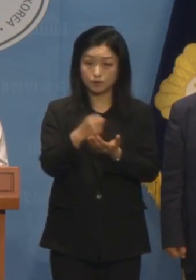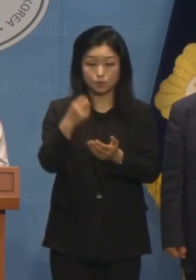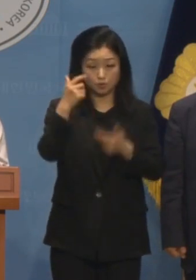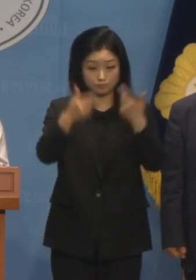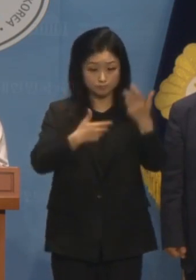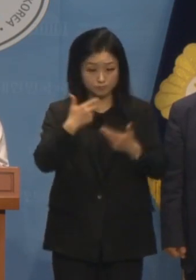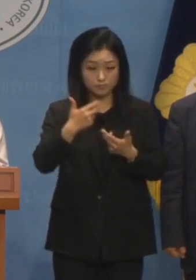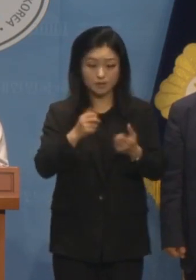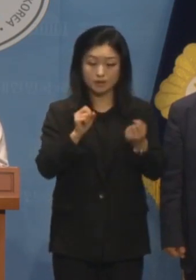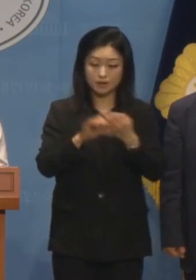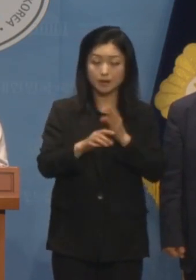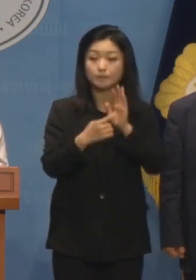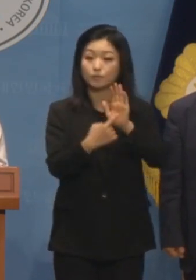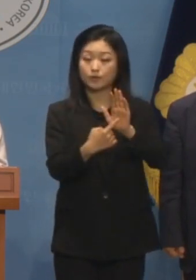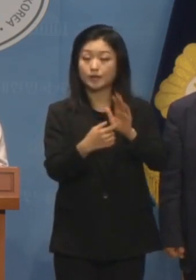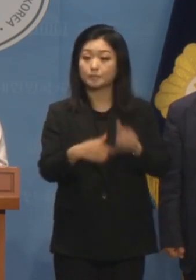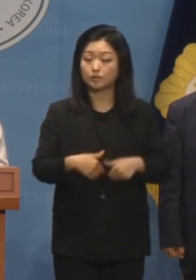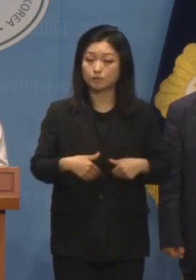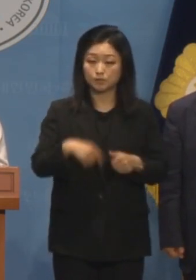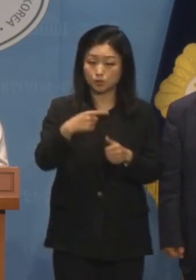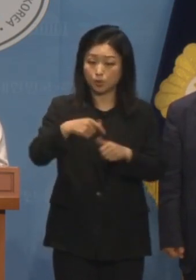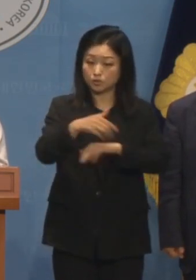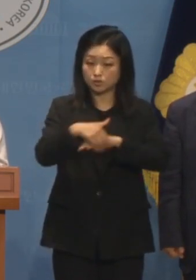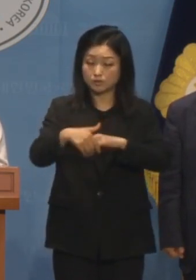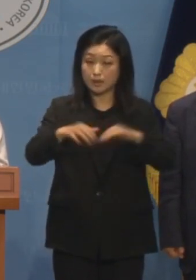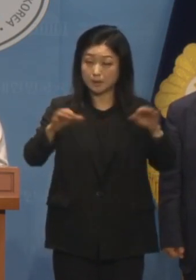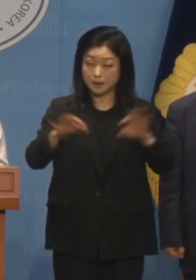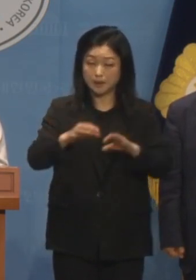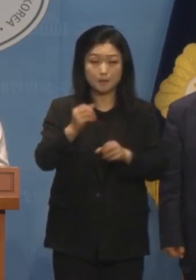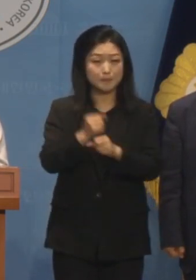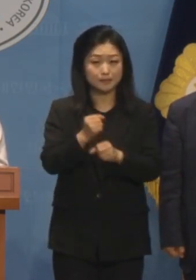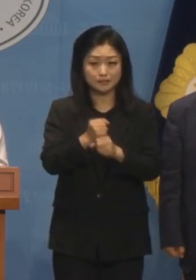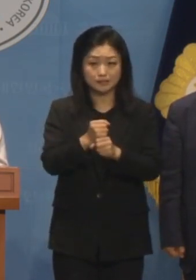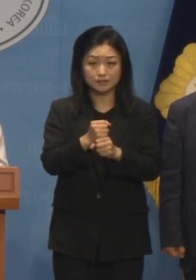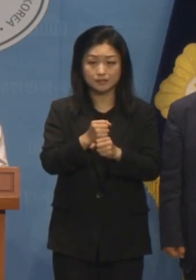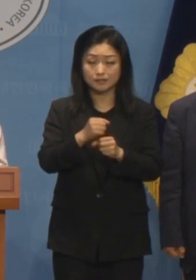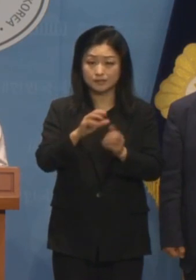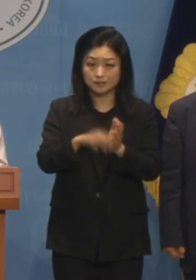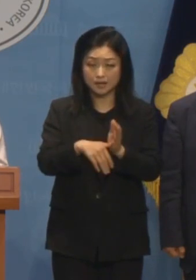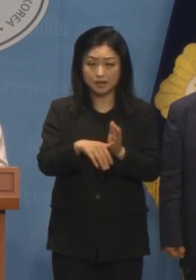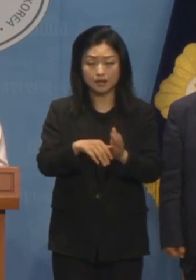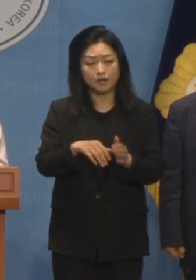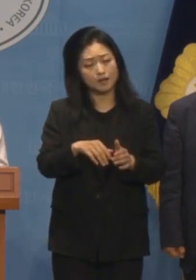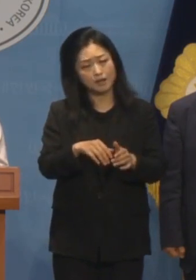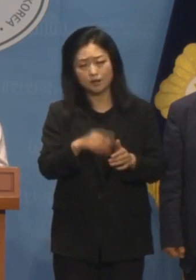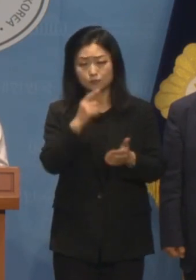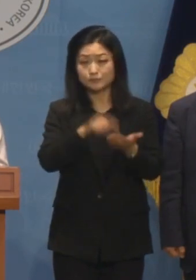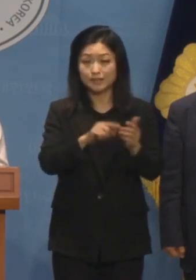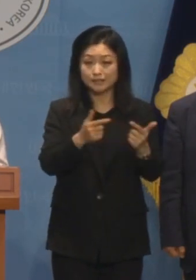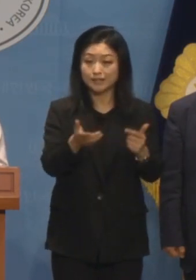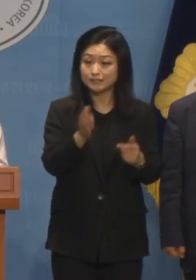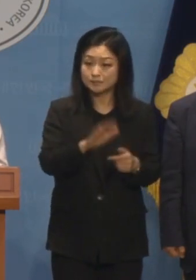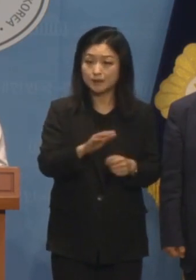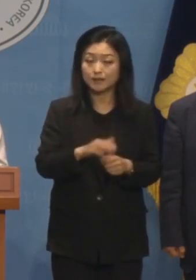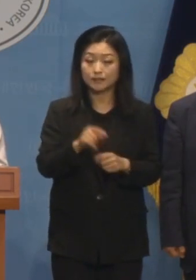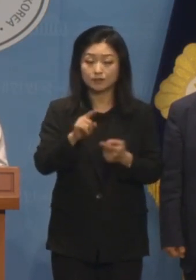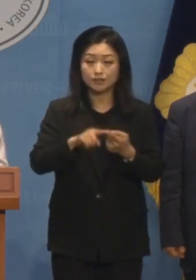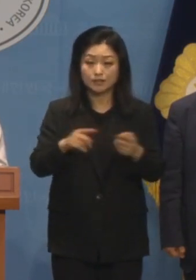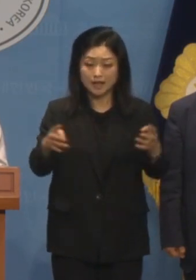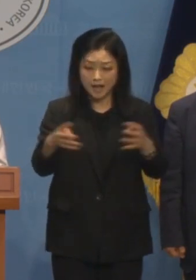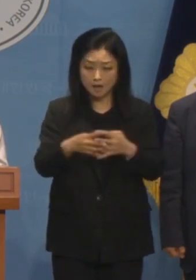공개입니다. 교육부는 단기의 교육정책을 발표하는 과정에서 만들기 어려울지 모르지만 국교위는 시도해야